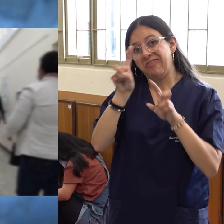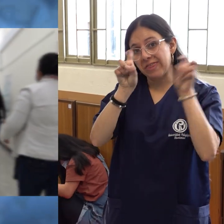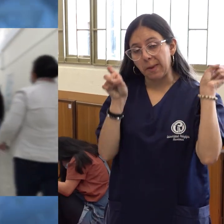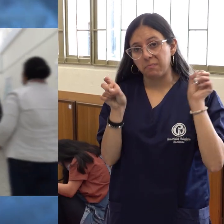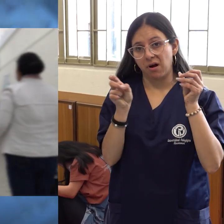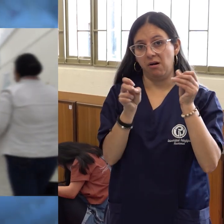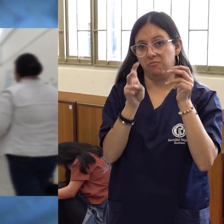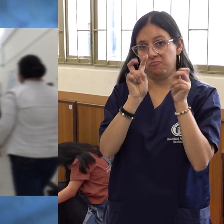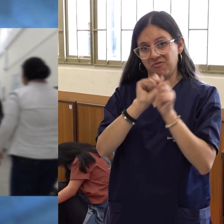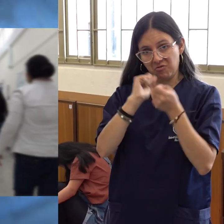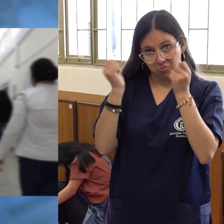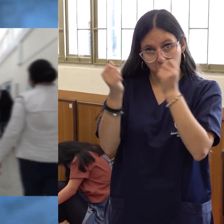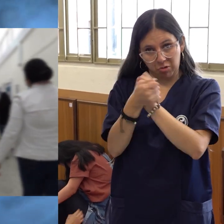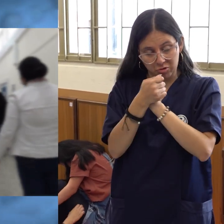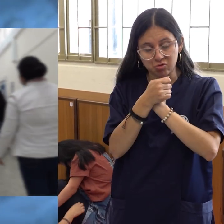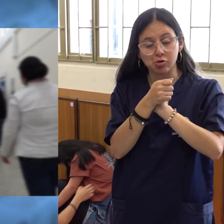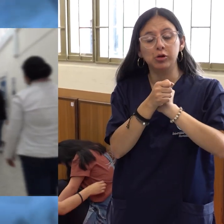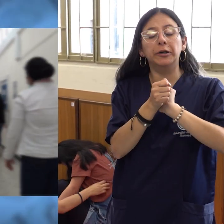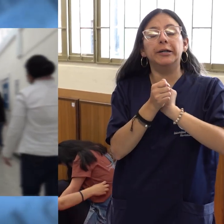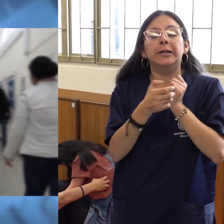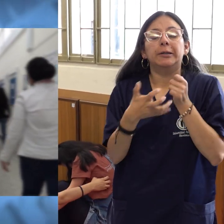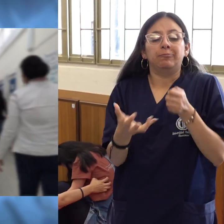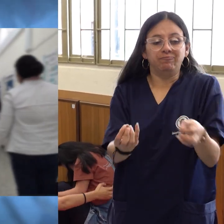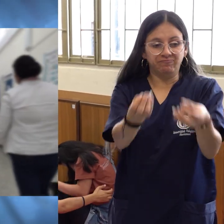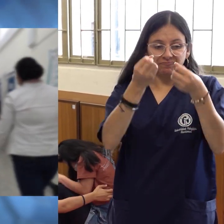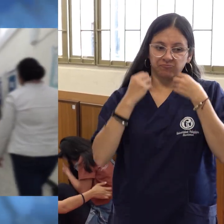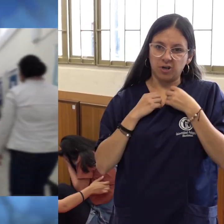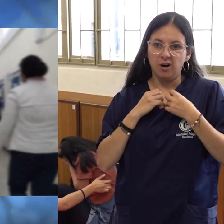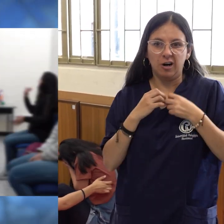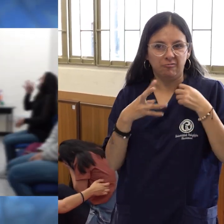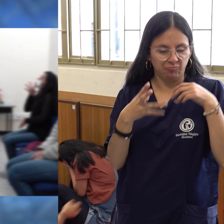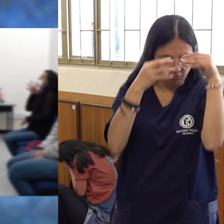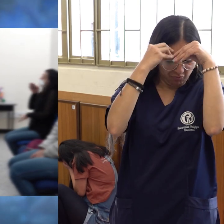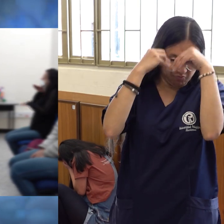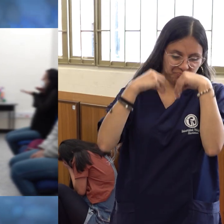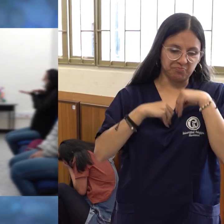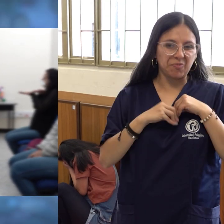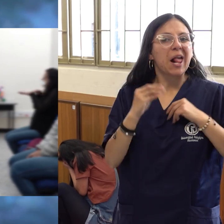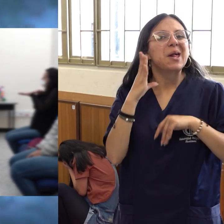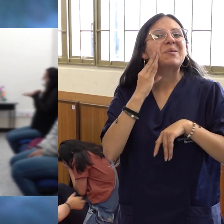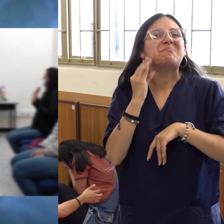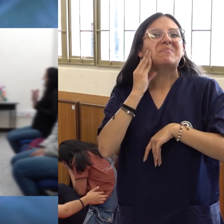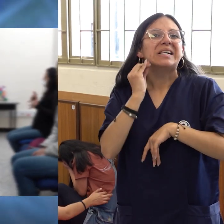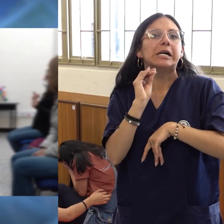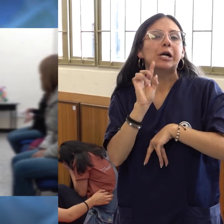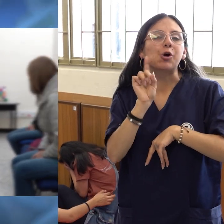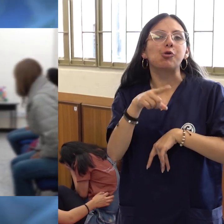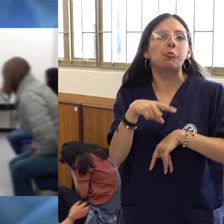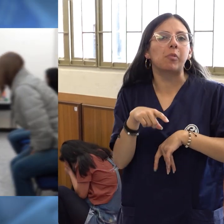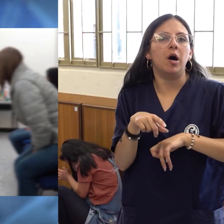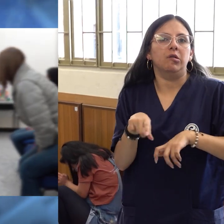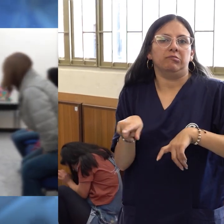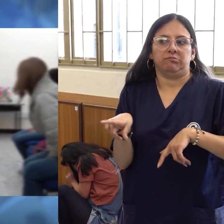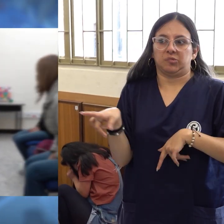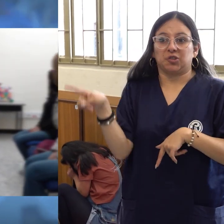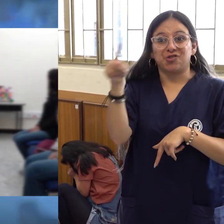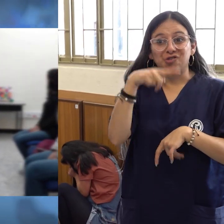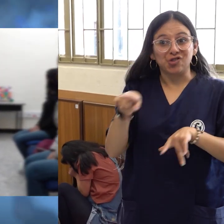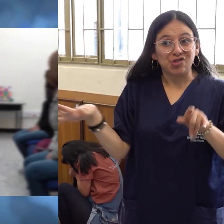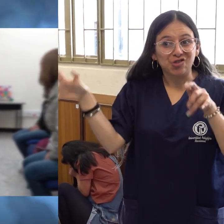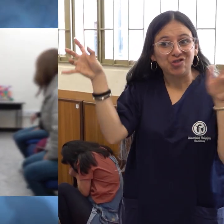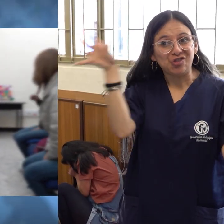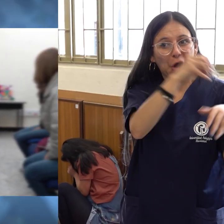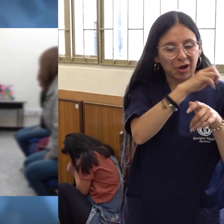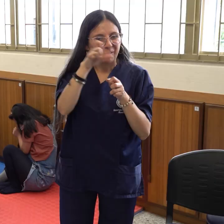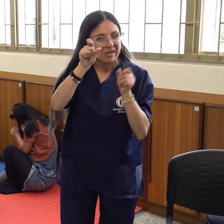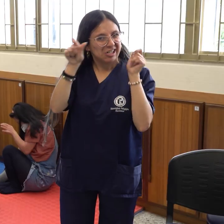Trabajar en este proyecto ha sido una experiencia de aprendizaje que ha generado una serie de transformaciones en la forma